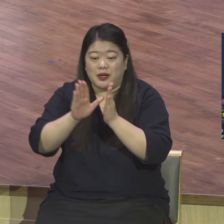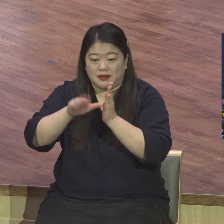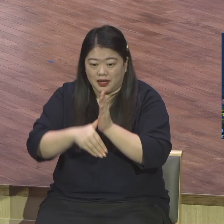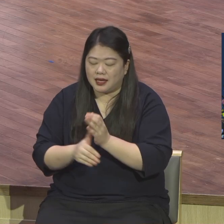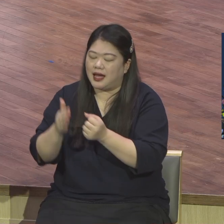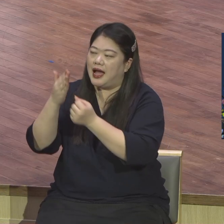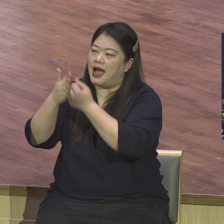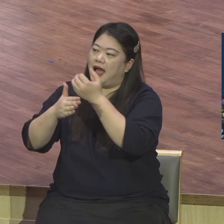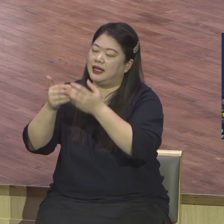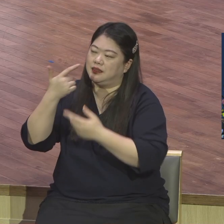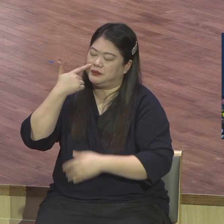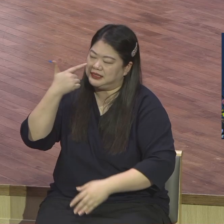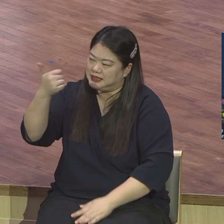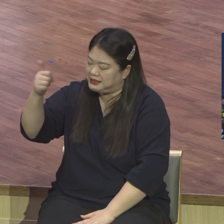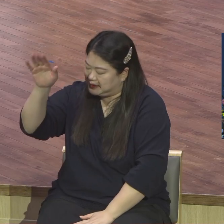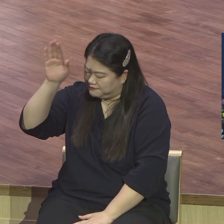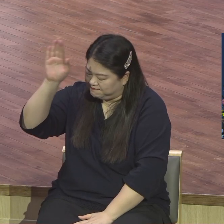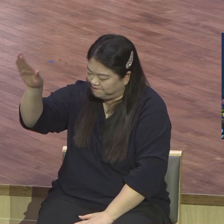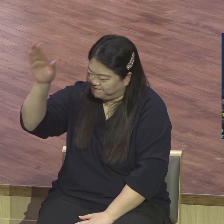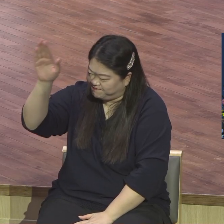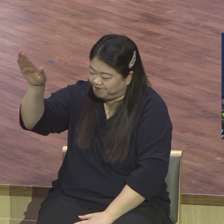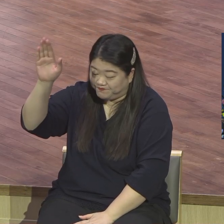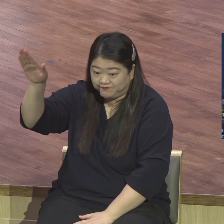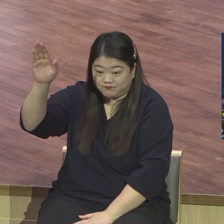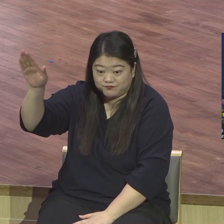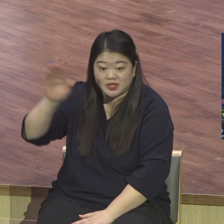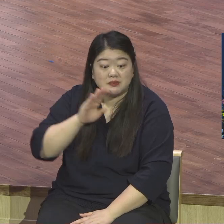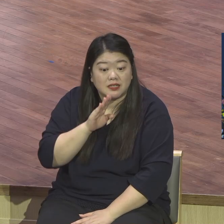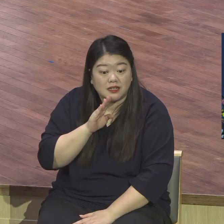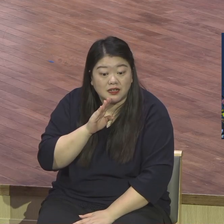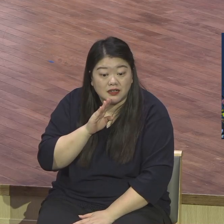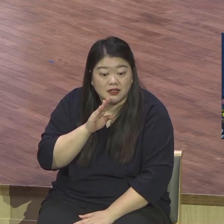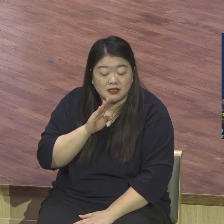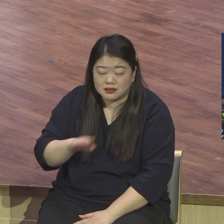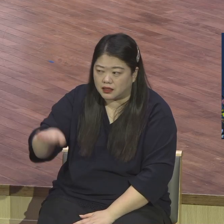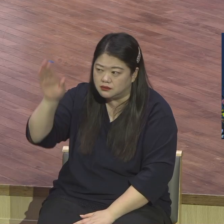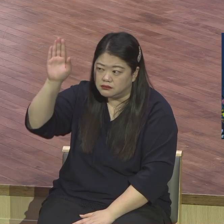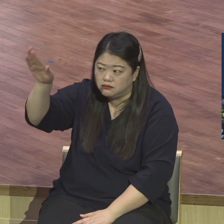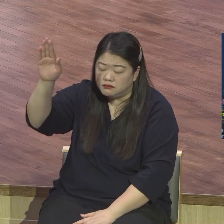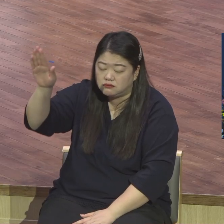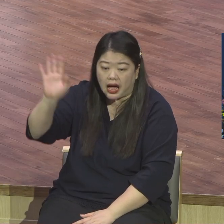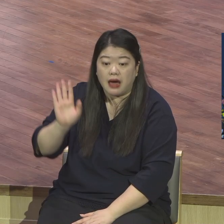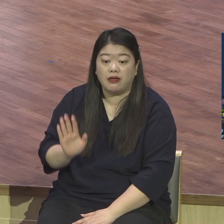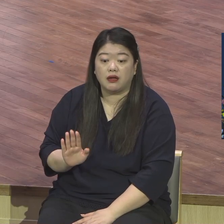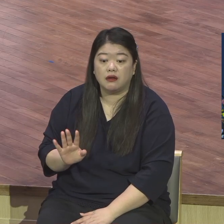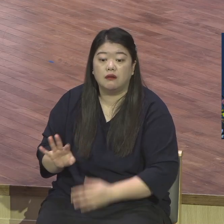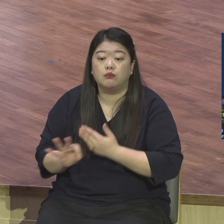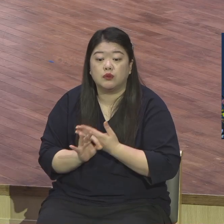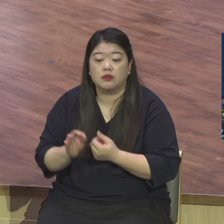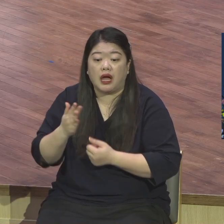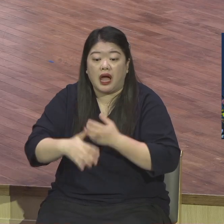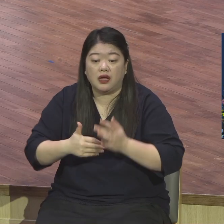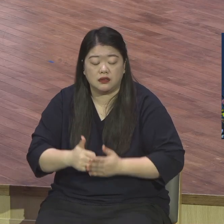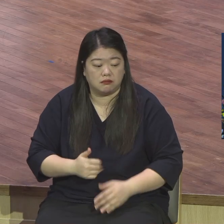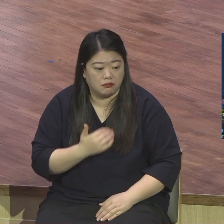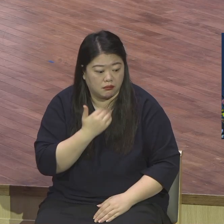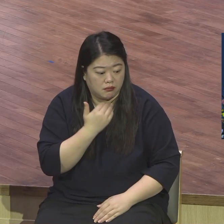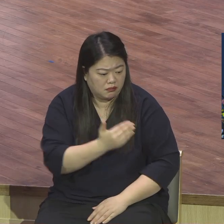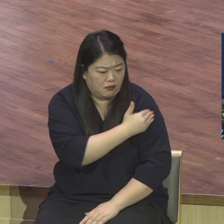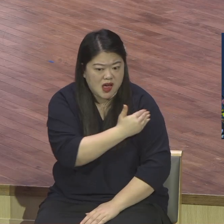그런 사람을 통해서 제자가 세워집니다. 현장에서 자기 같은 사람, 이런 놀라운